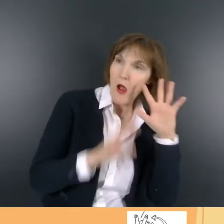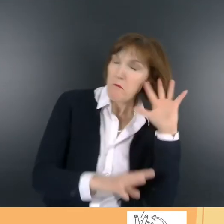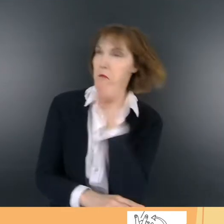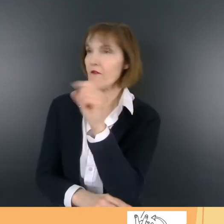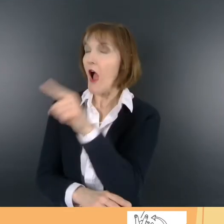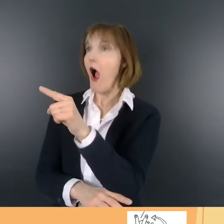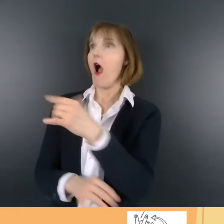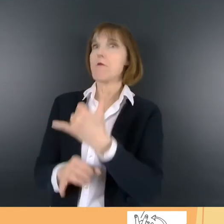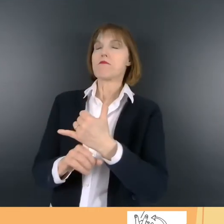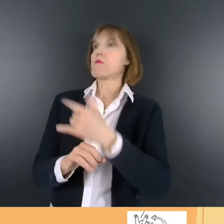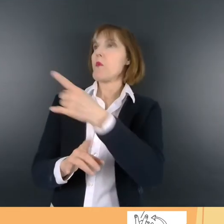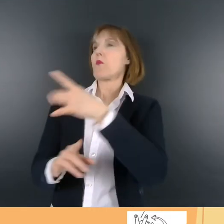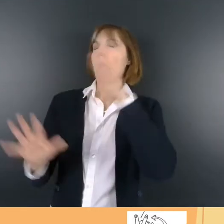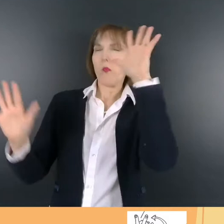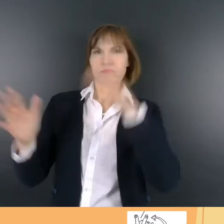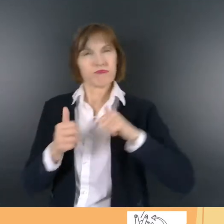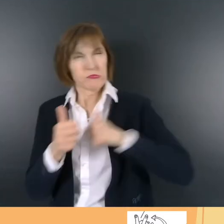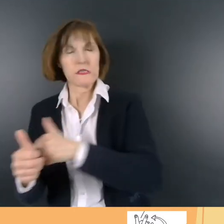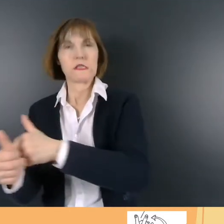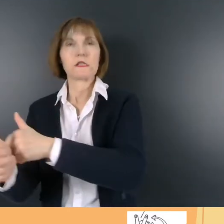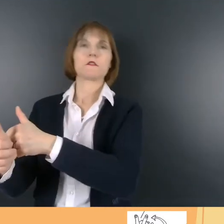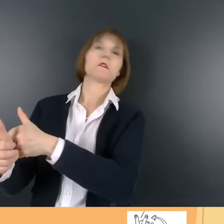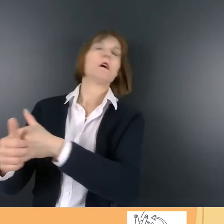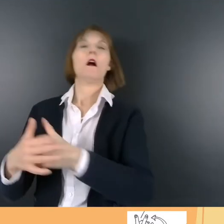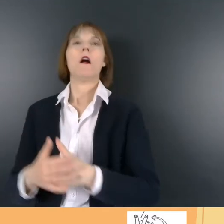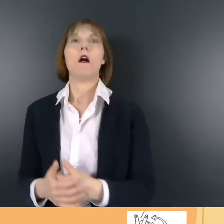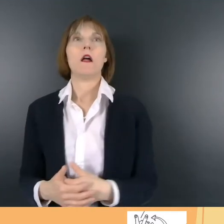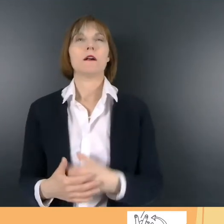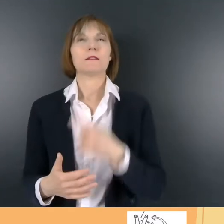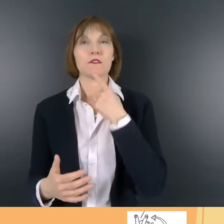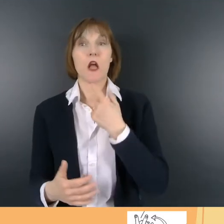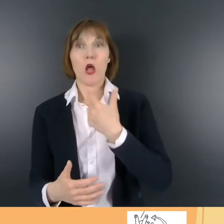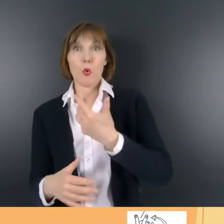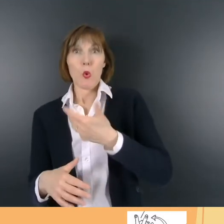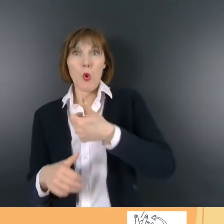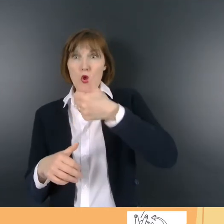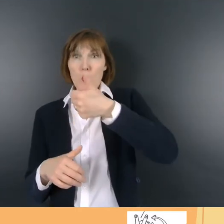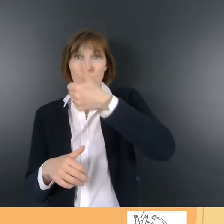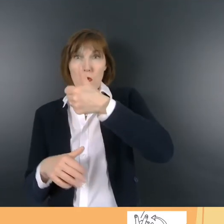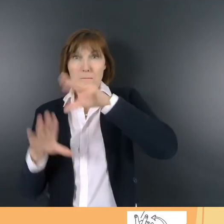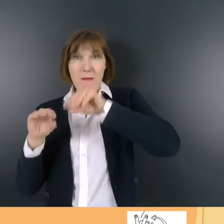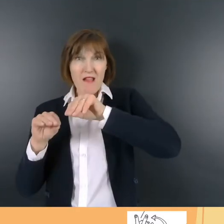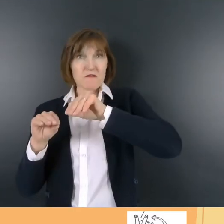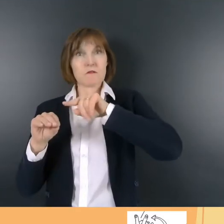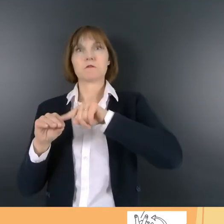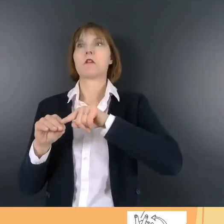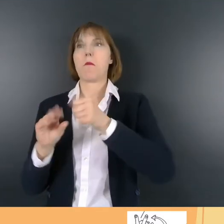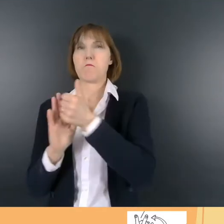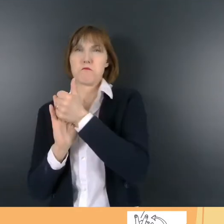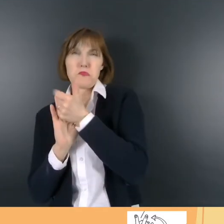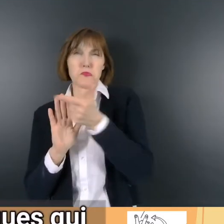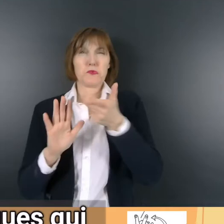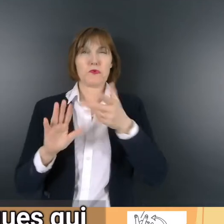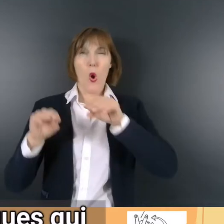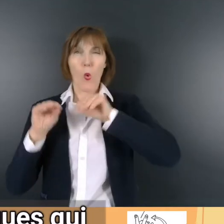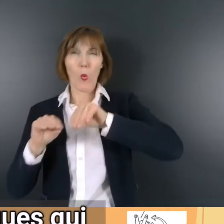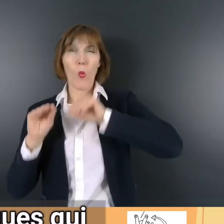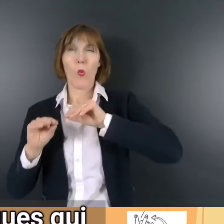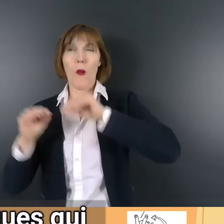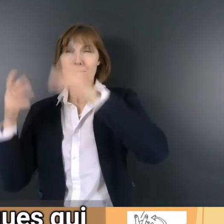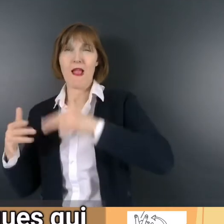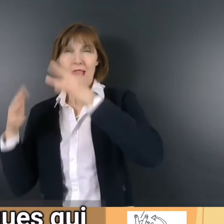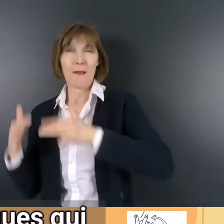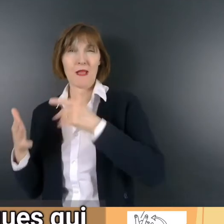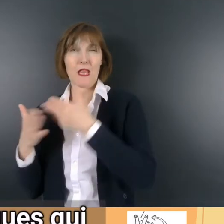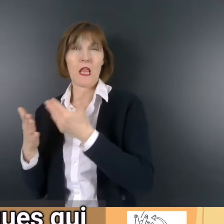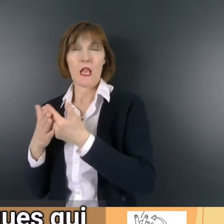de cette porte ouverte, la possibilité d'avoir dans un seul lieu plusieurs cours de mathématiques